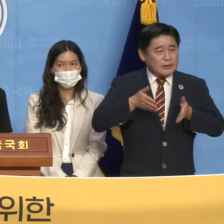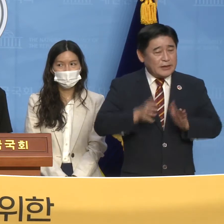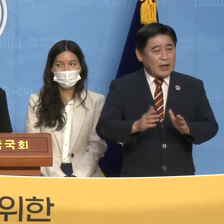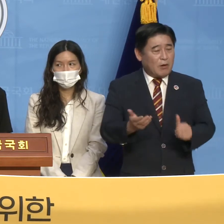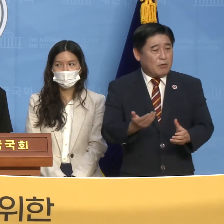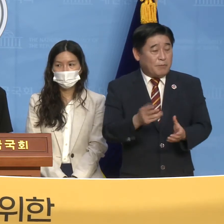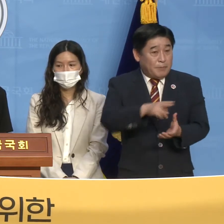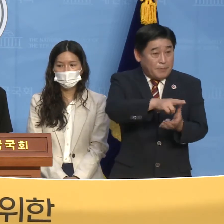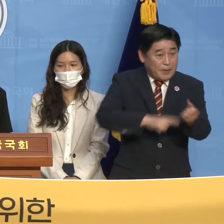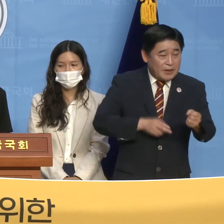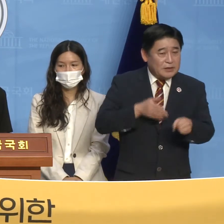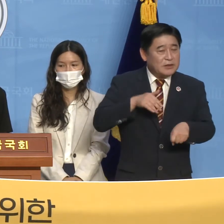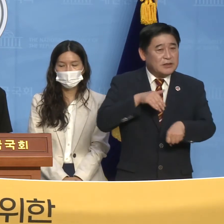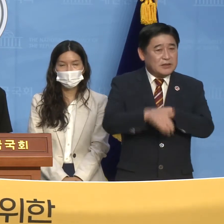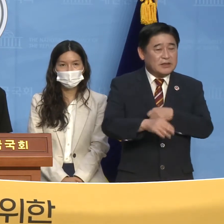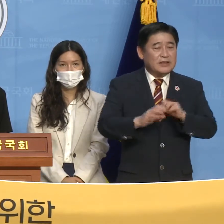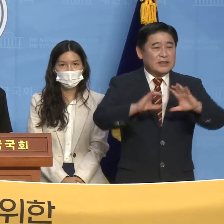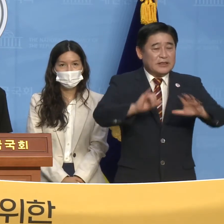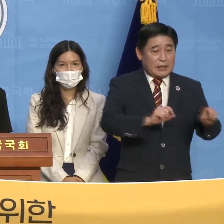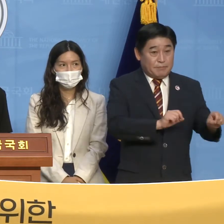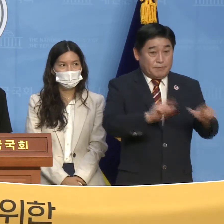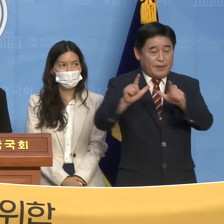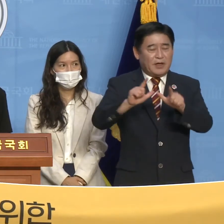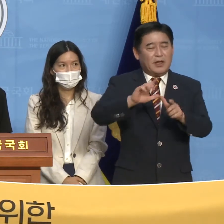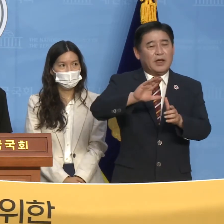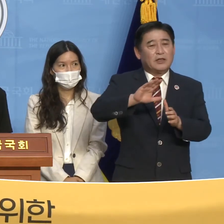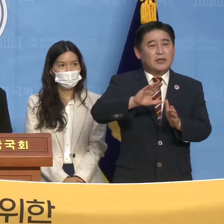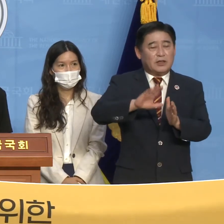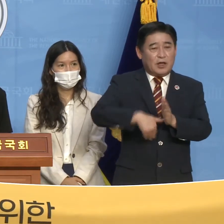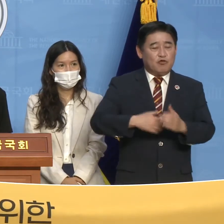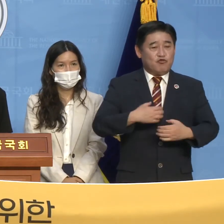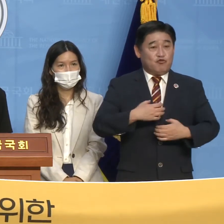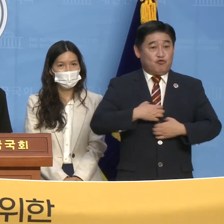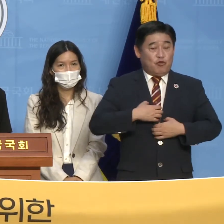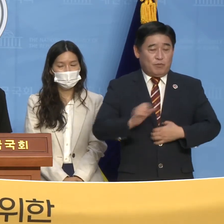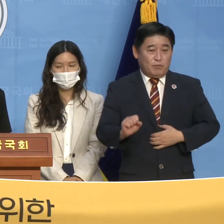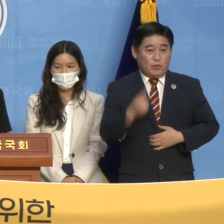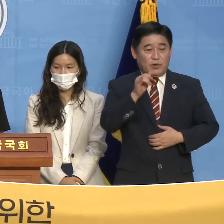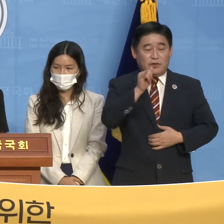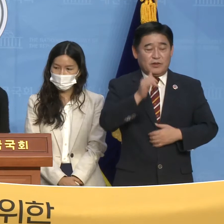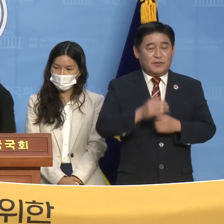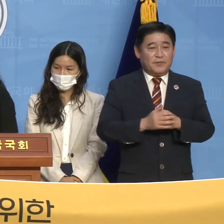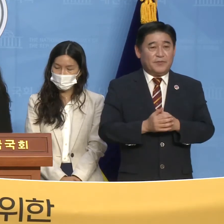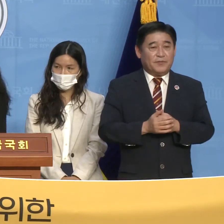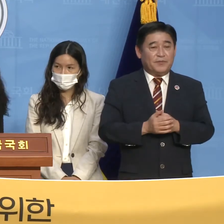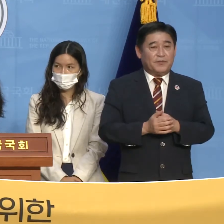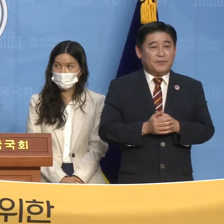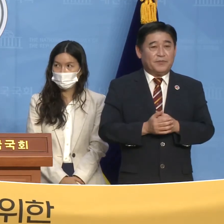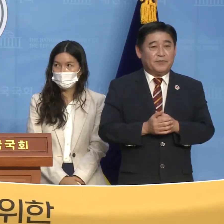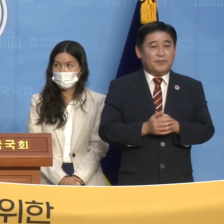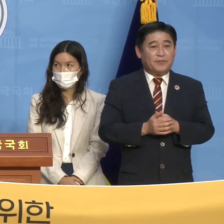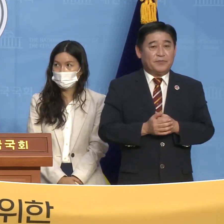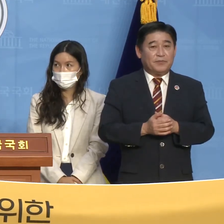판매되는 현실은 팬데믹 상황에 있어 심각한 위험 요인이 될 수 있다.